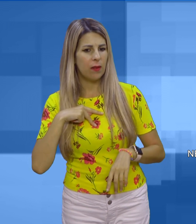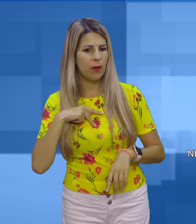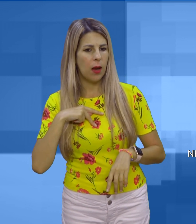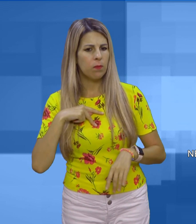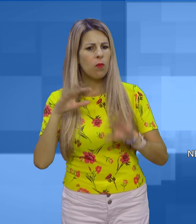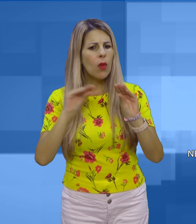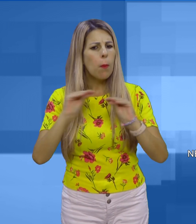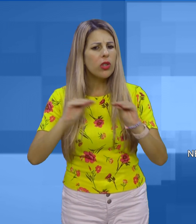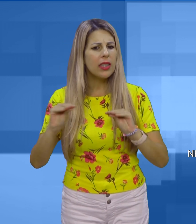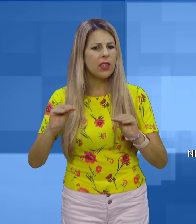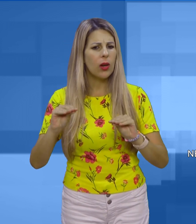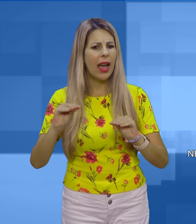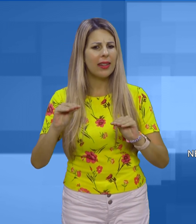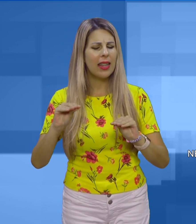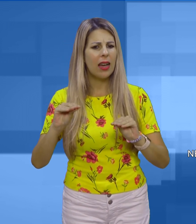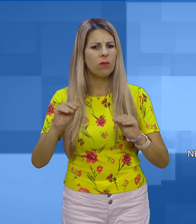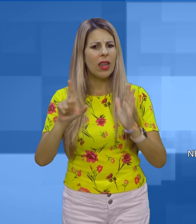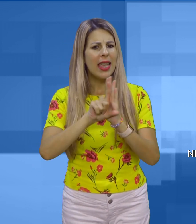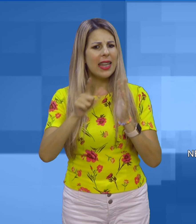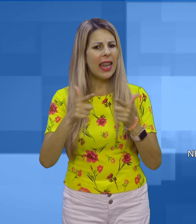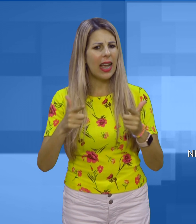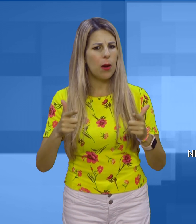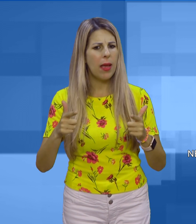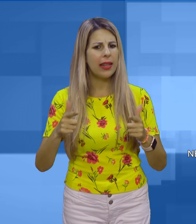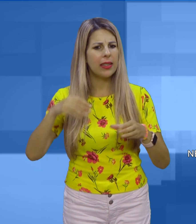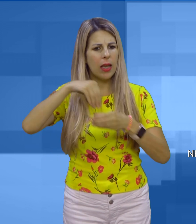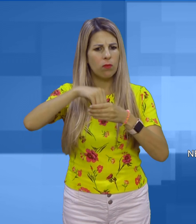illegalmente all'interno del campo boe di Mare Morto,